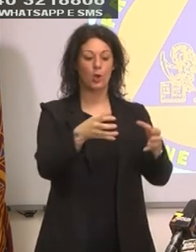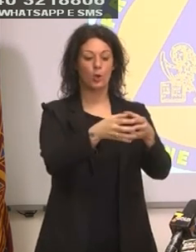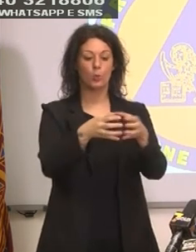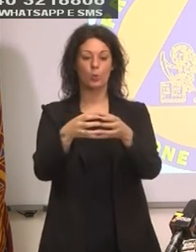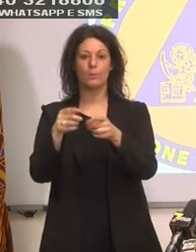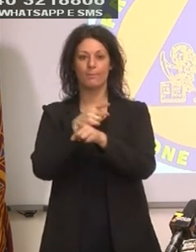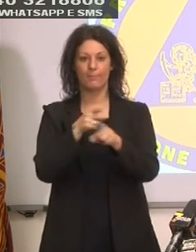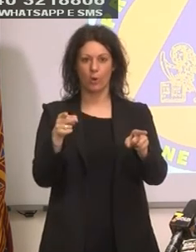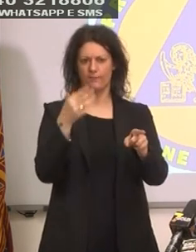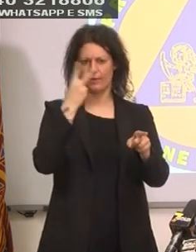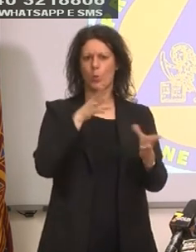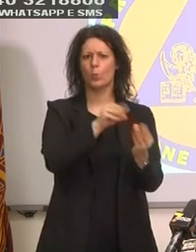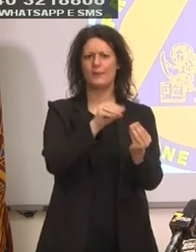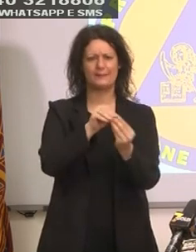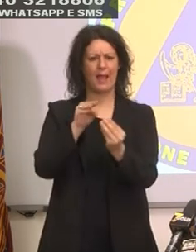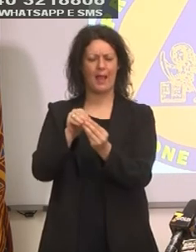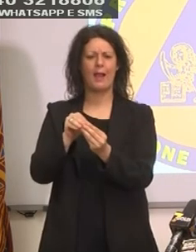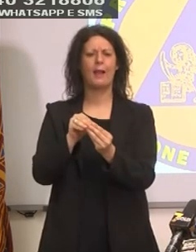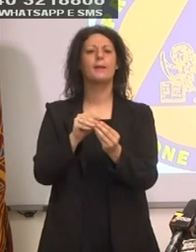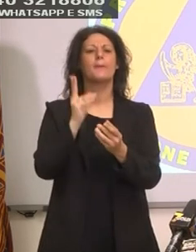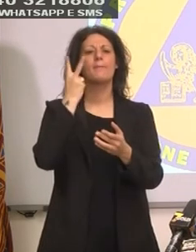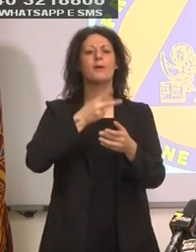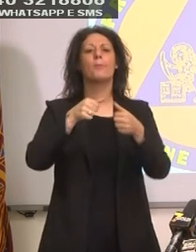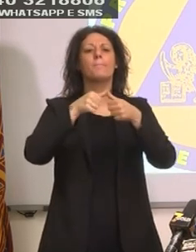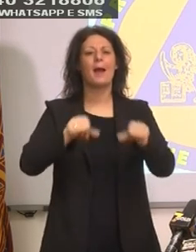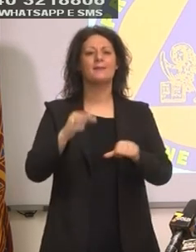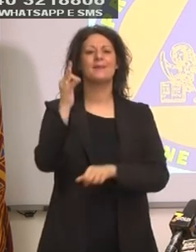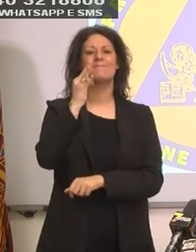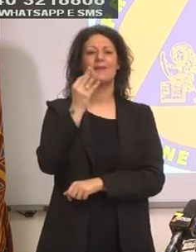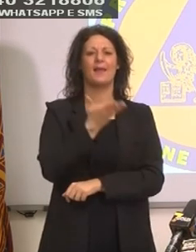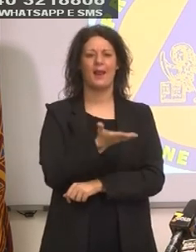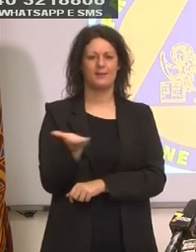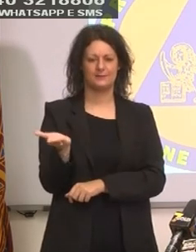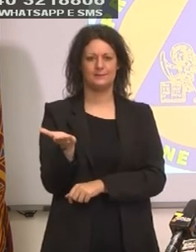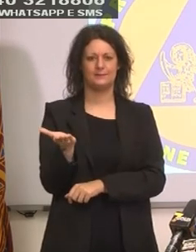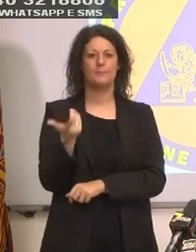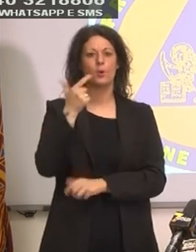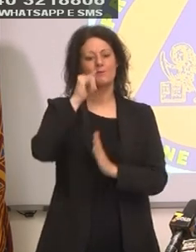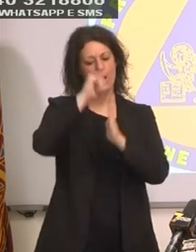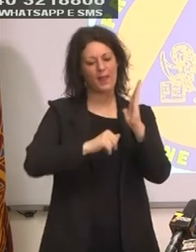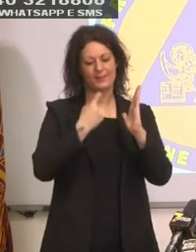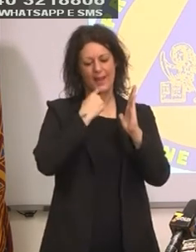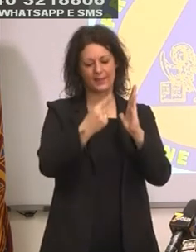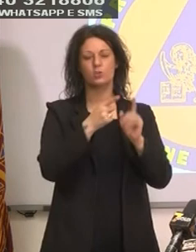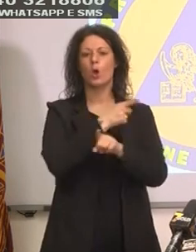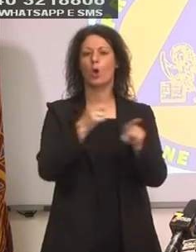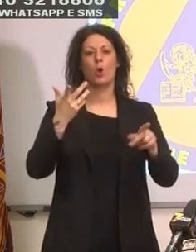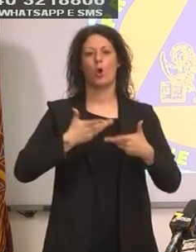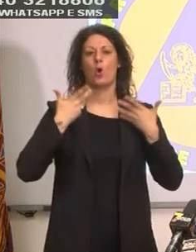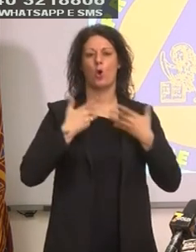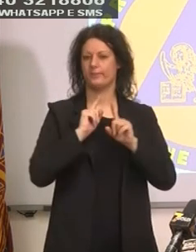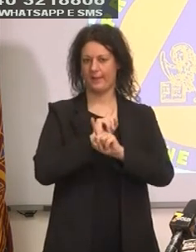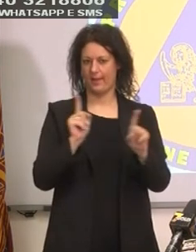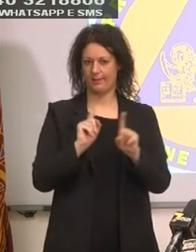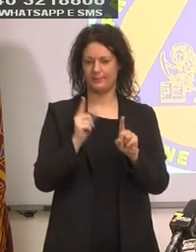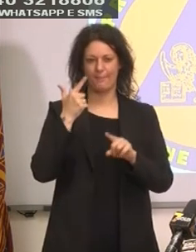federalisti impenitenti, cioè il fatto che nella lettera mi si scriva non siamo contenti e felici delle misure. E qui sono tutti